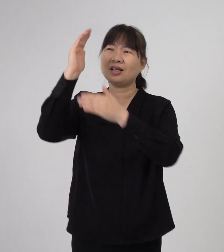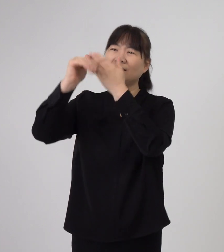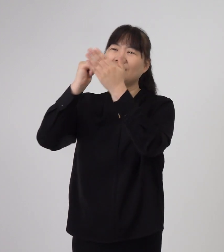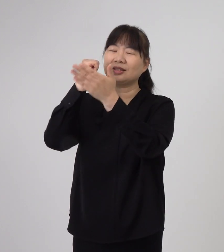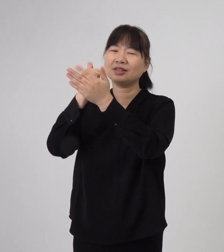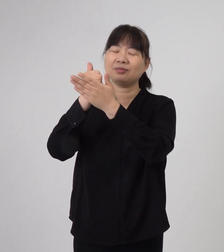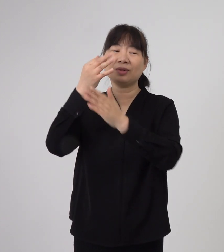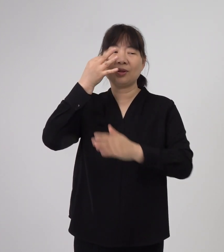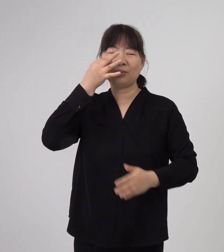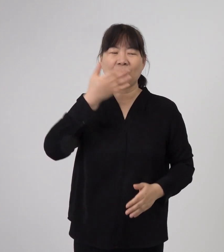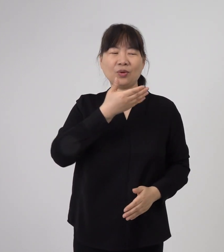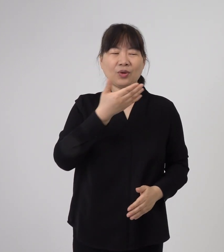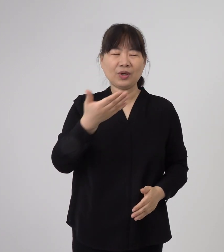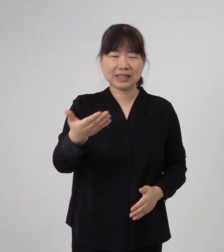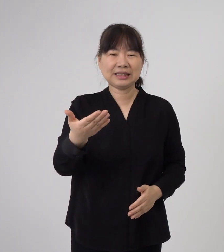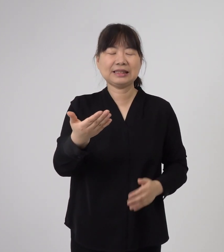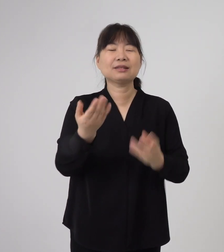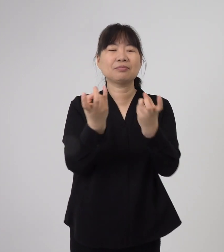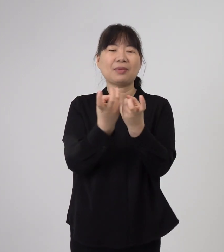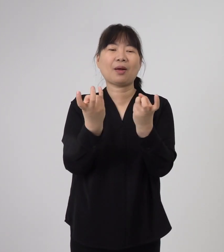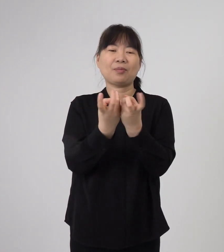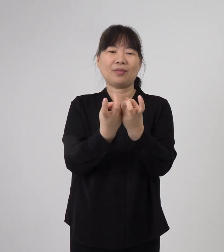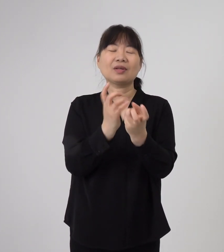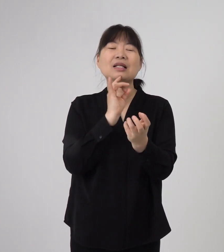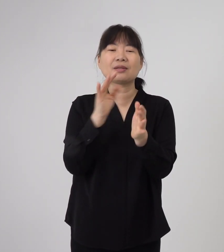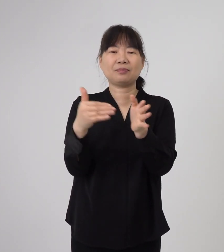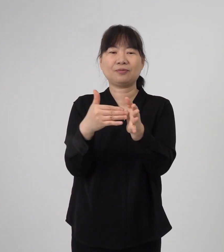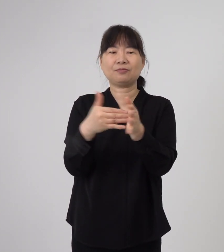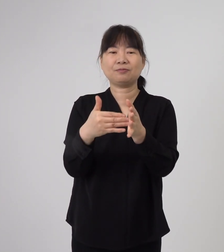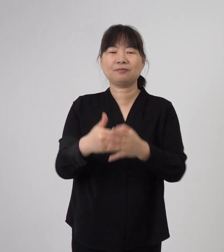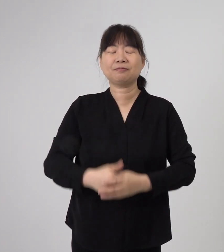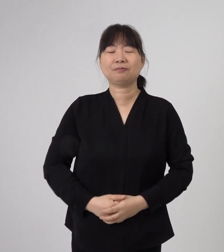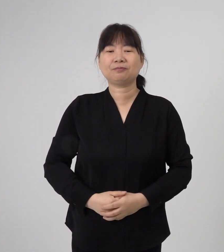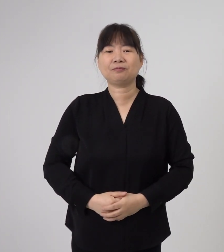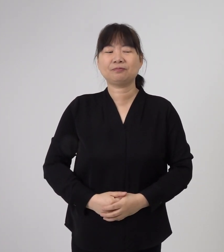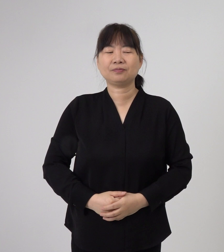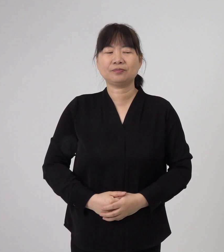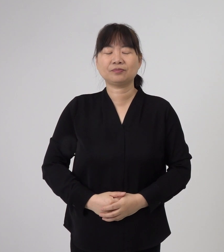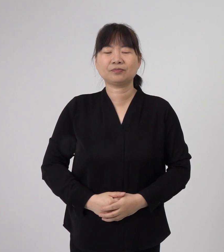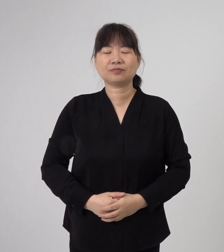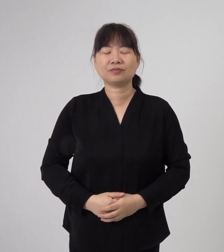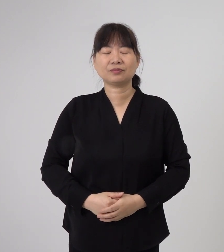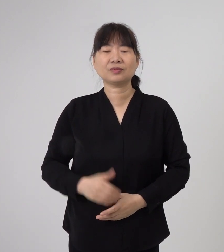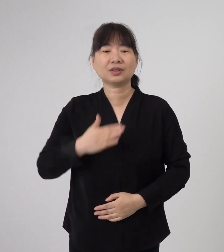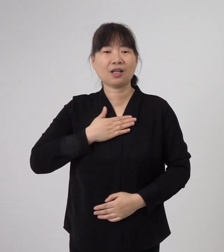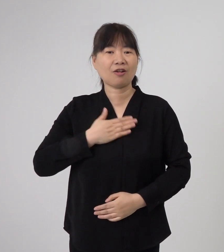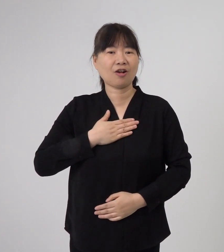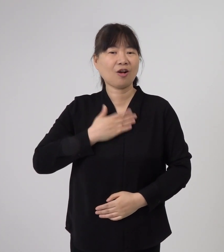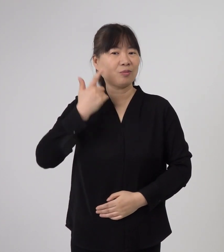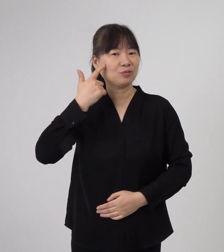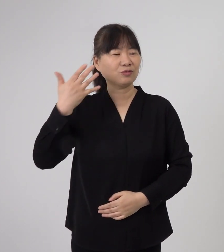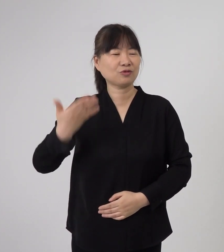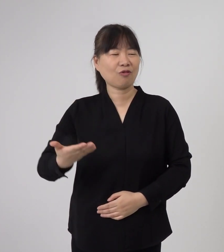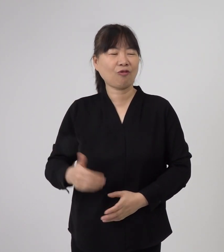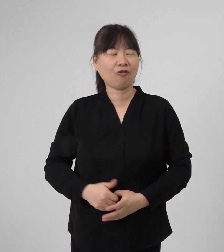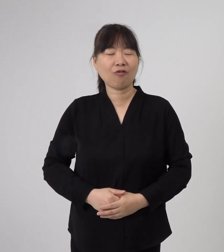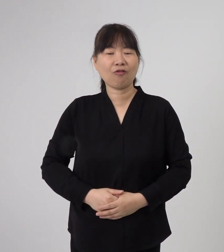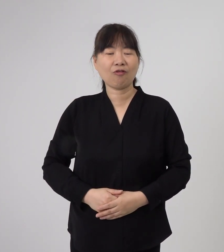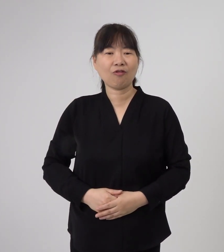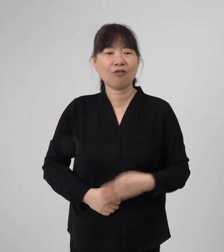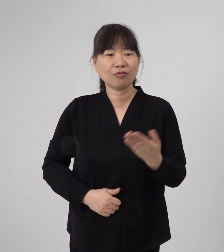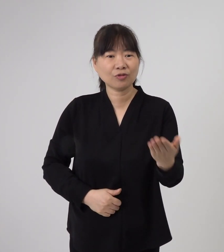하나님이 보이신 비상한 방법이에요. 그래서 제가 꼭 이쯤에서 묻죠.